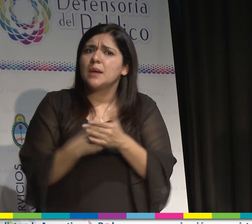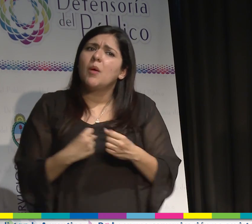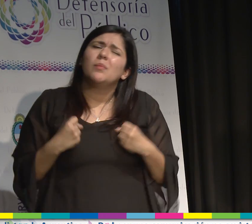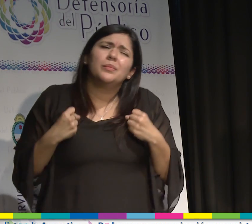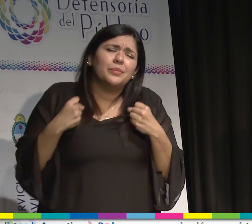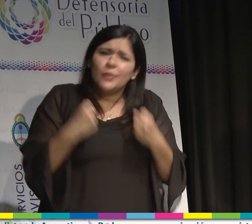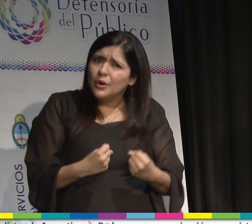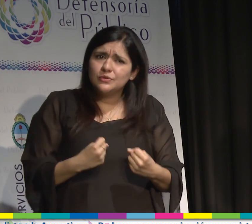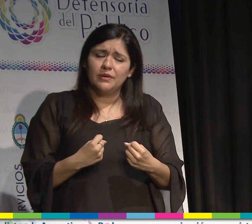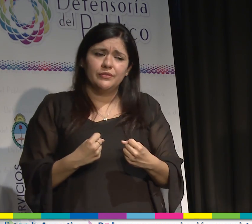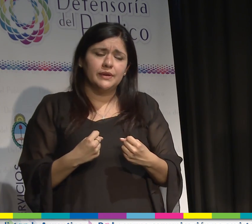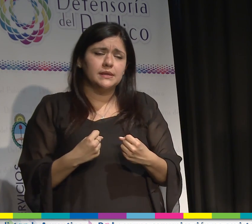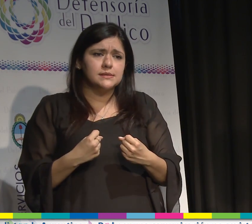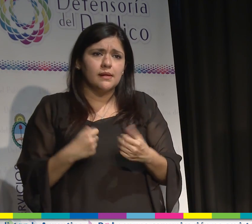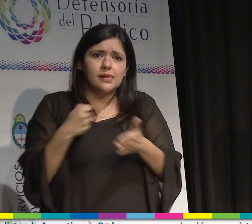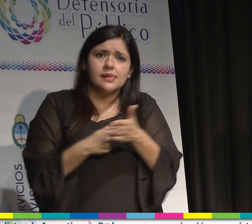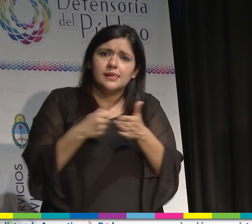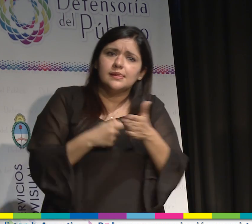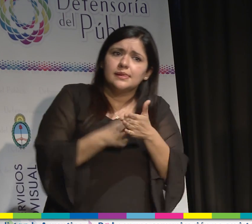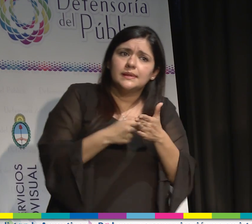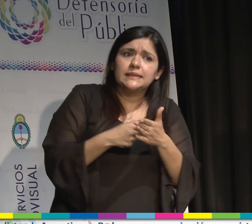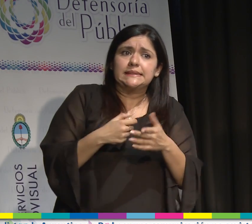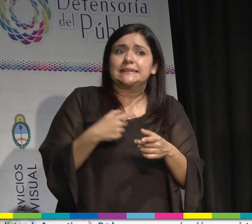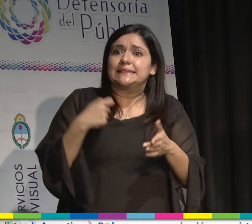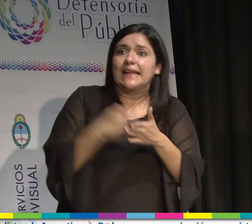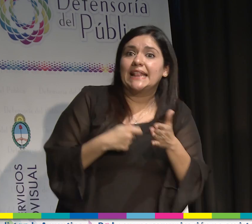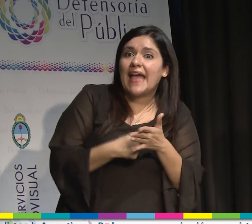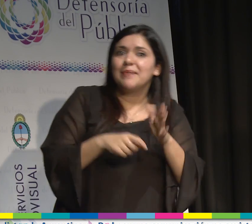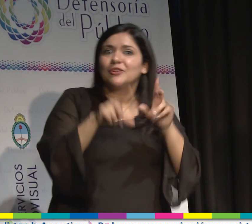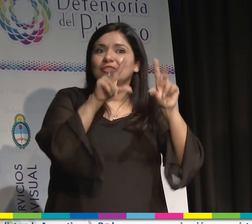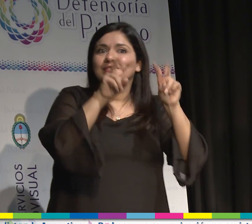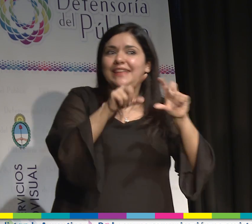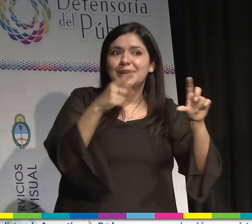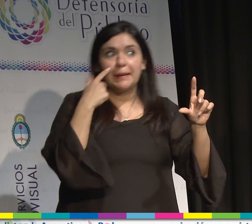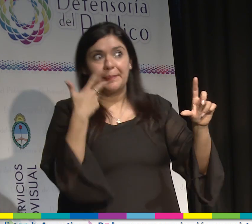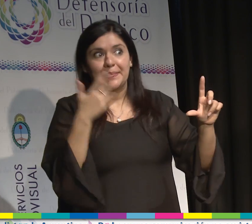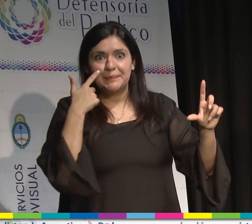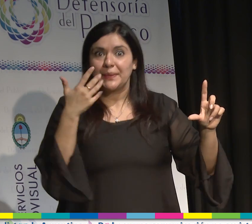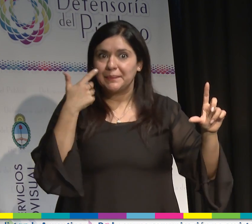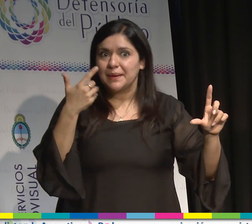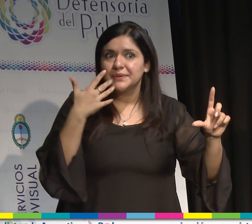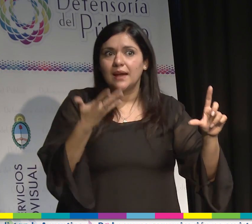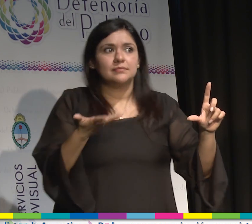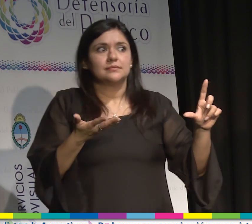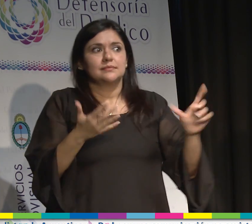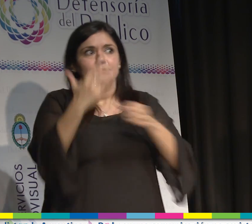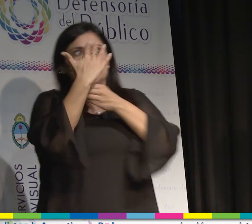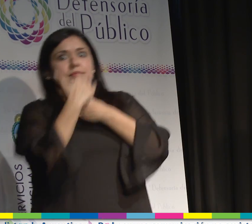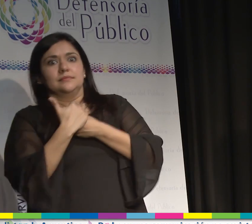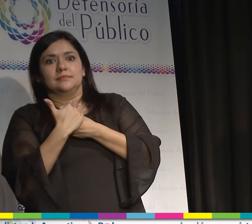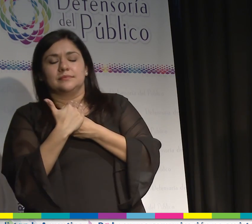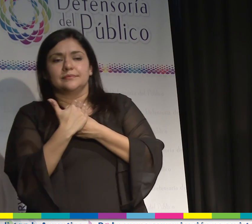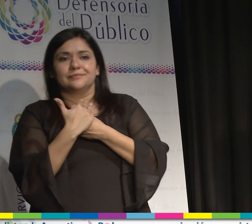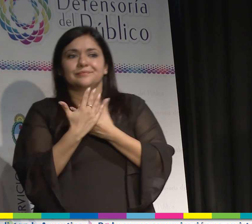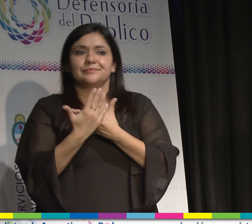esfuerzo les diría mantenemos en agenda o intentamos mantener en agenda permanentemente finalmente si